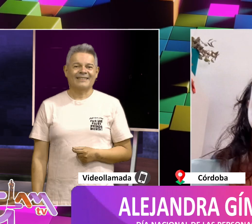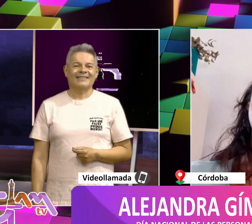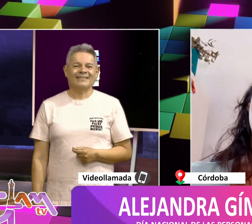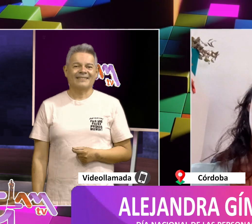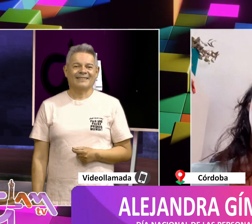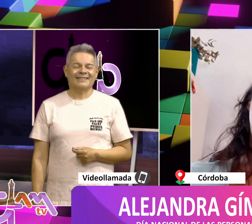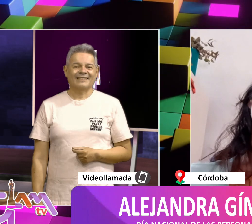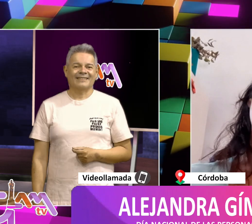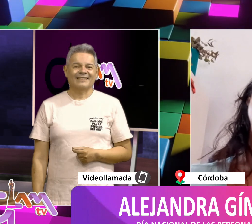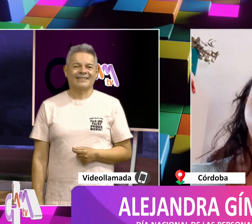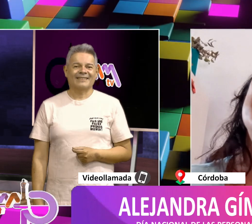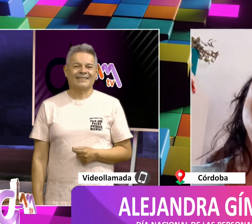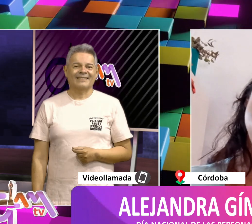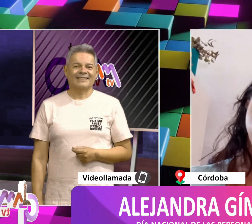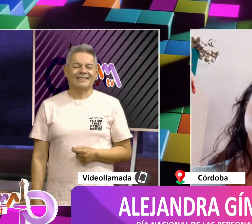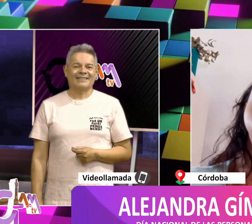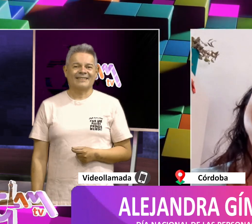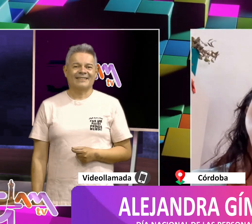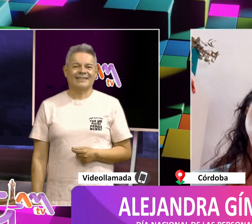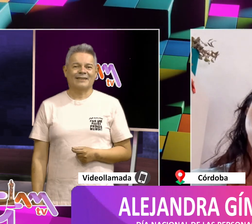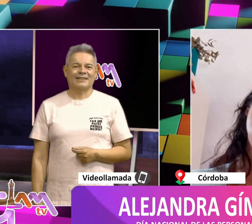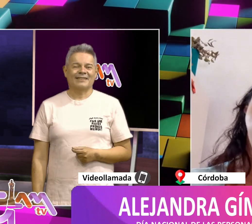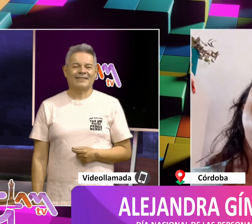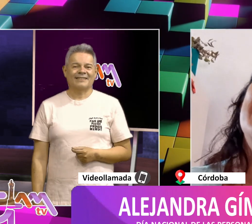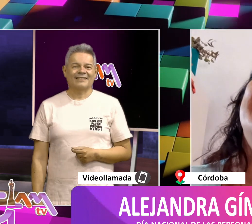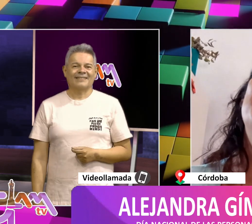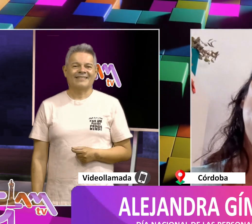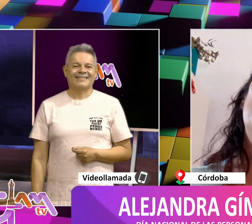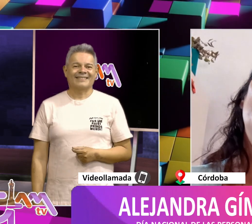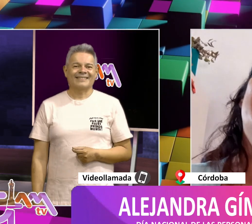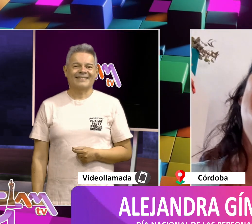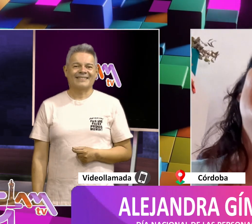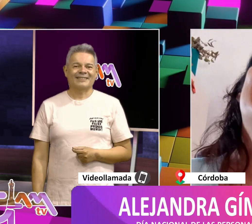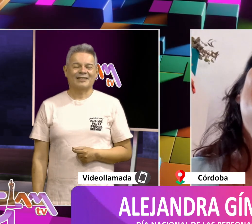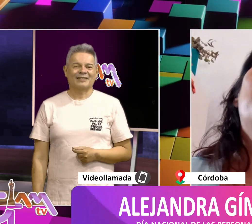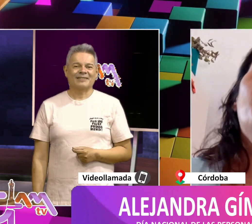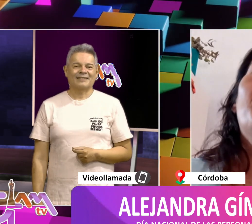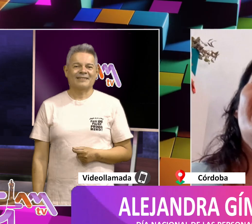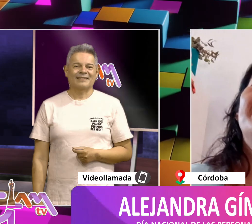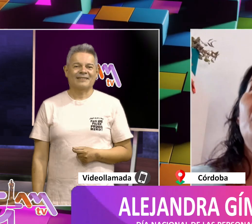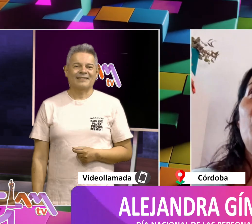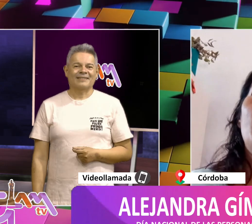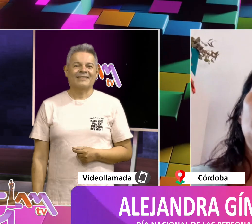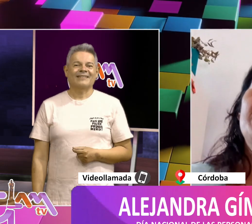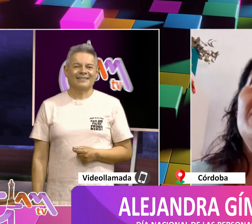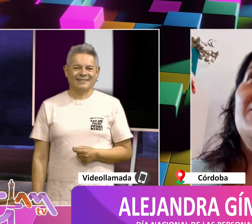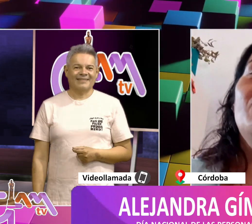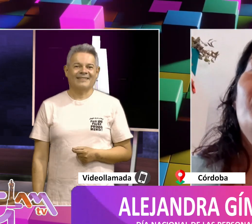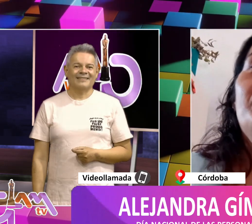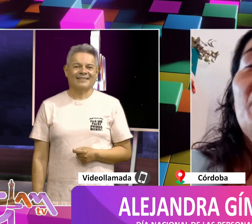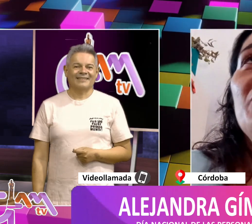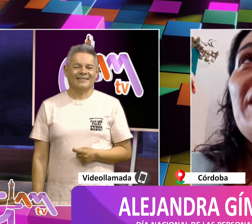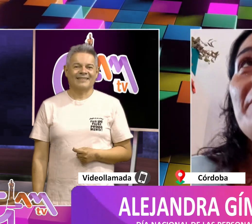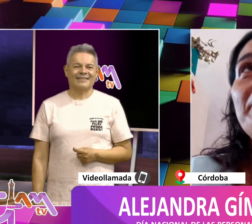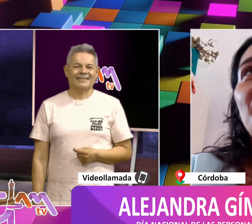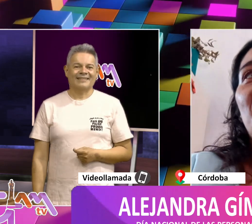monitor donde hay una intérprete de lengua de señas que va interpretando todo lo que por parlante uno escucha